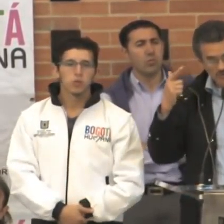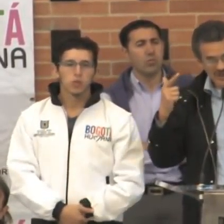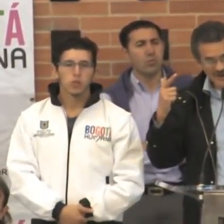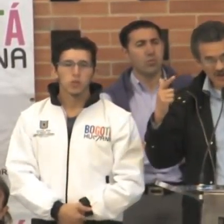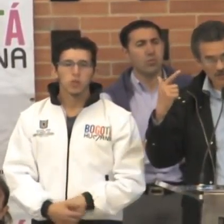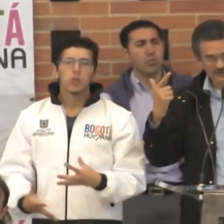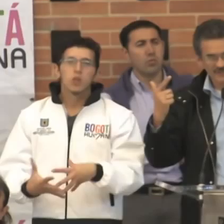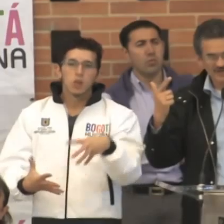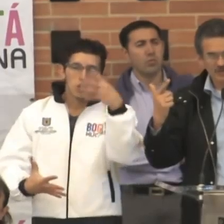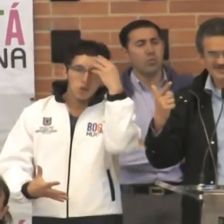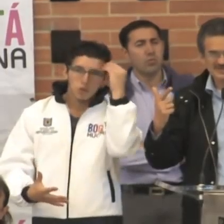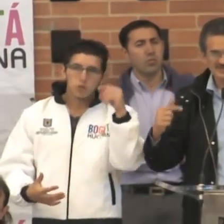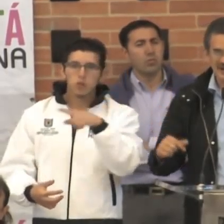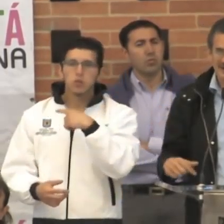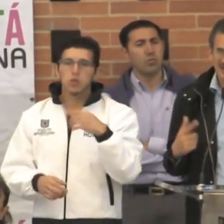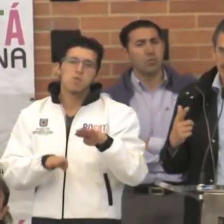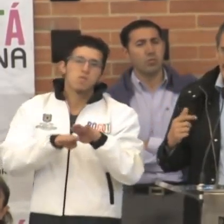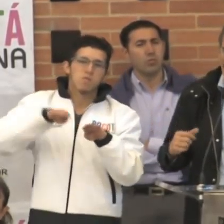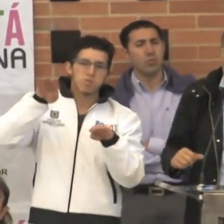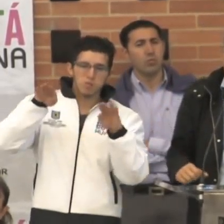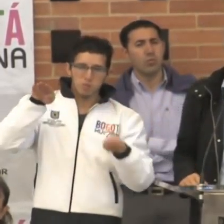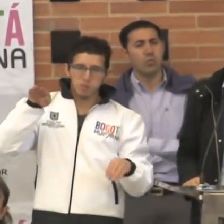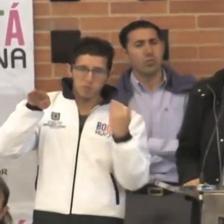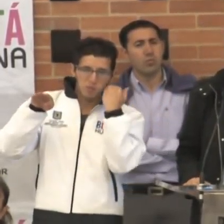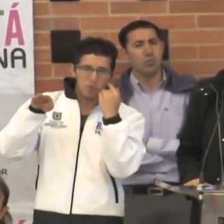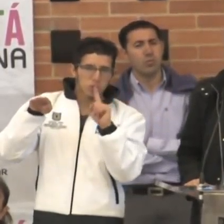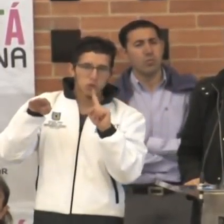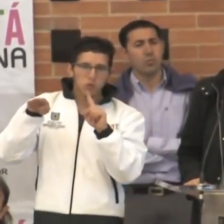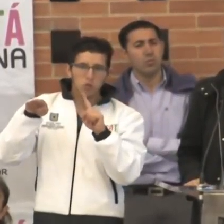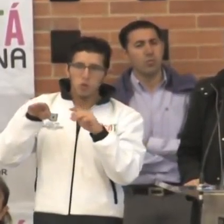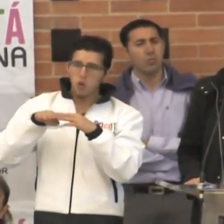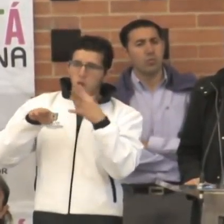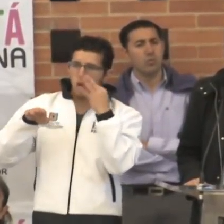a reconocer el comportamiento machista y a superarlo.